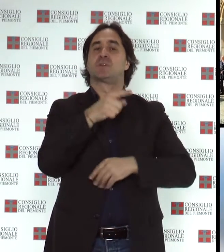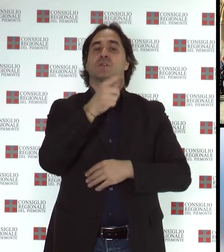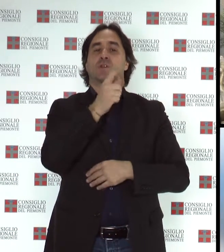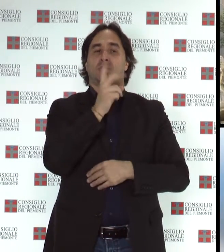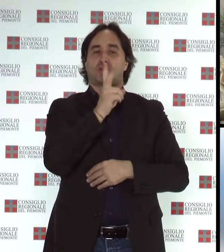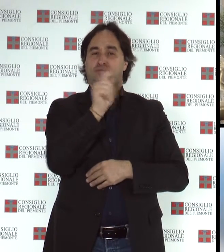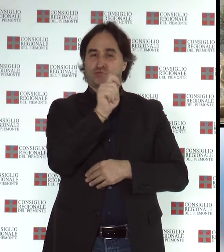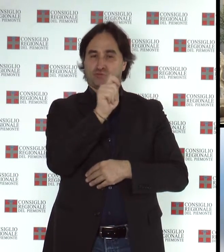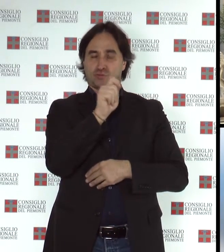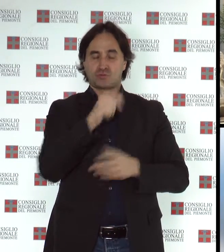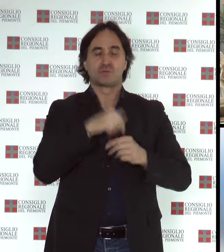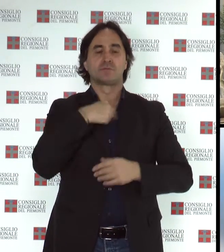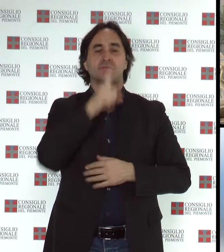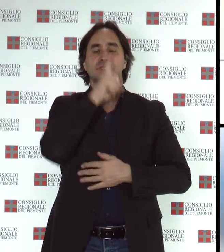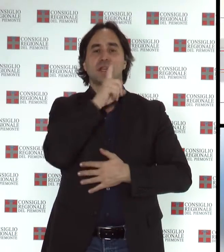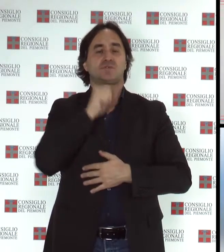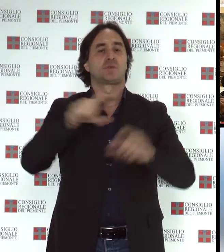in contemporanea in tutta Italia.